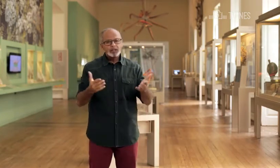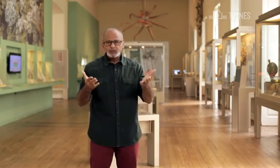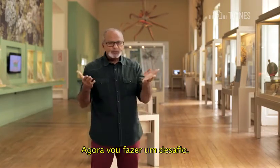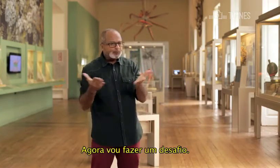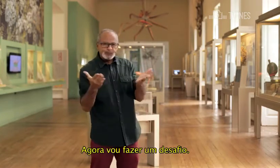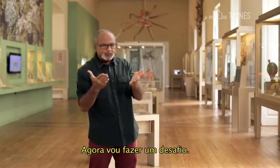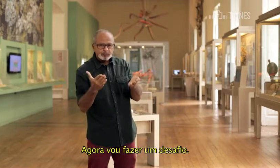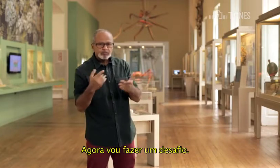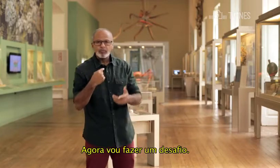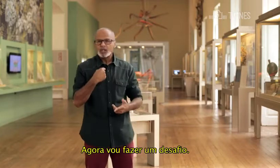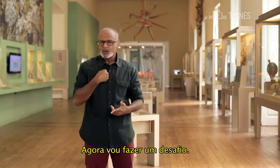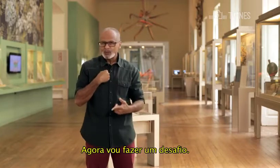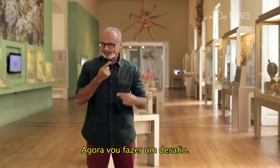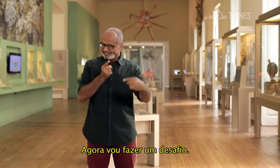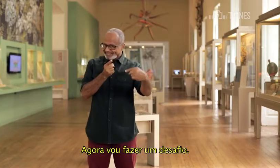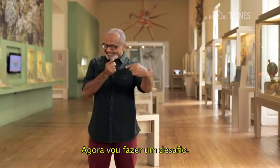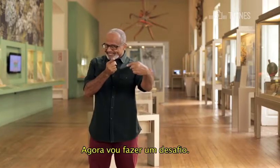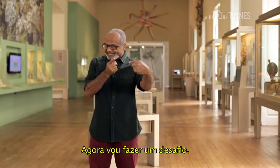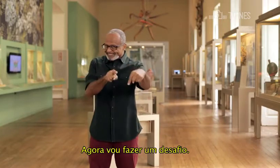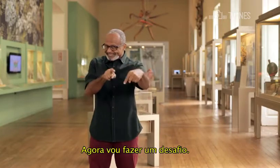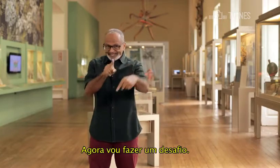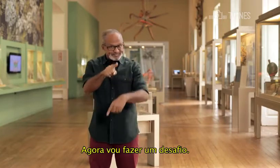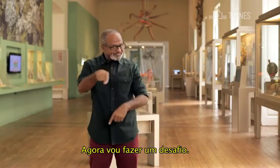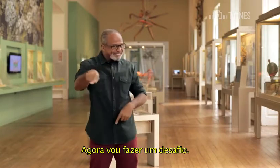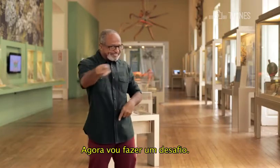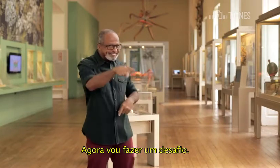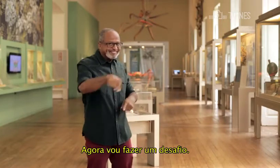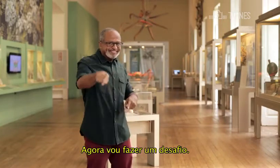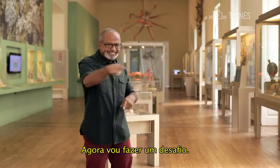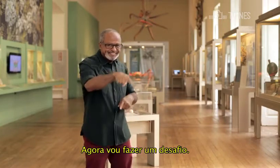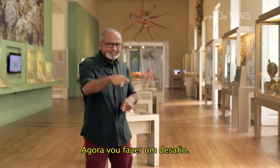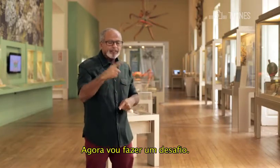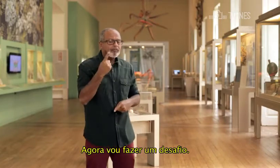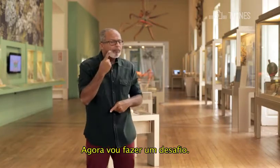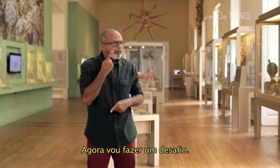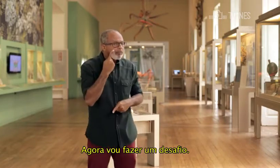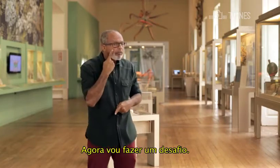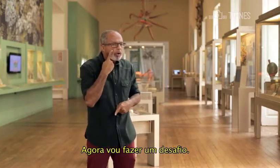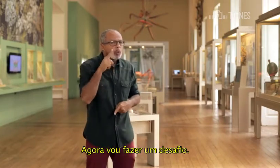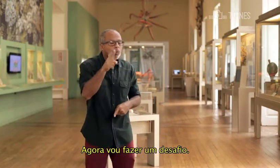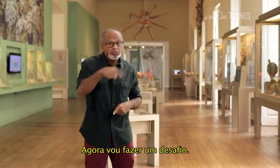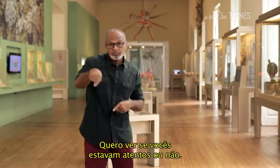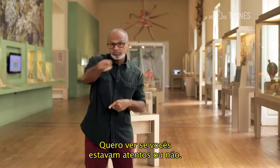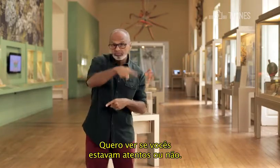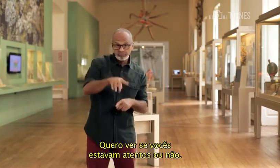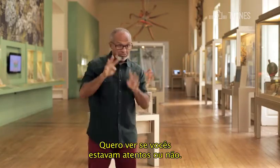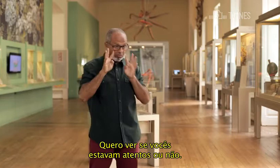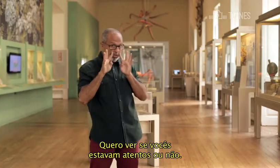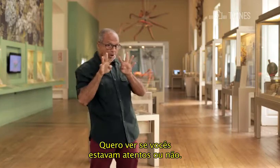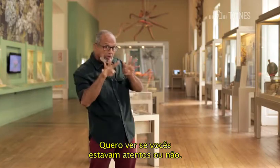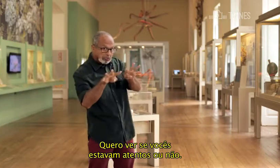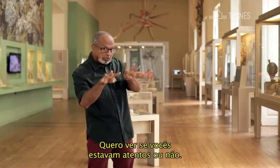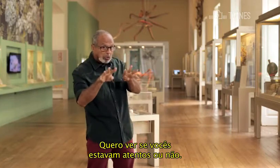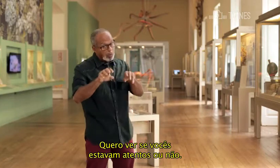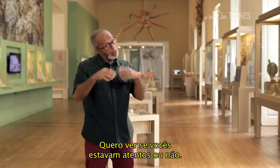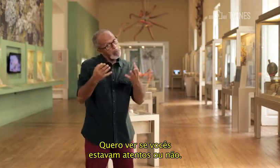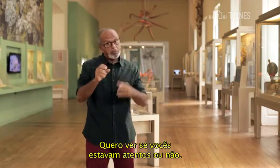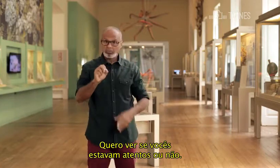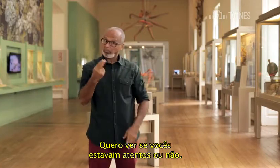Agora, vou fazer um desafio. Quero ver se vocês estavam